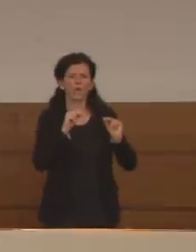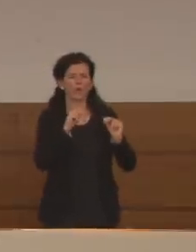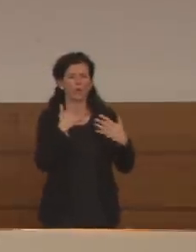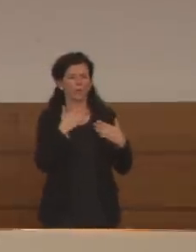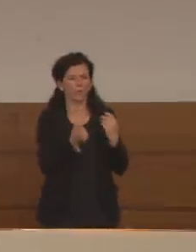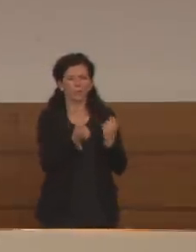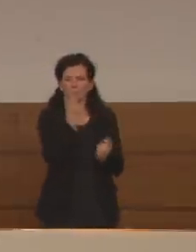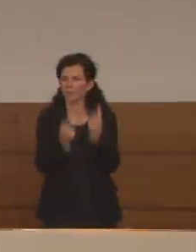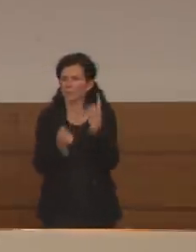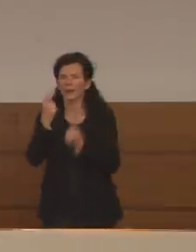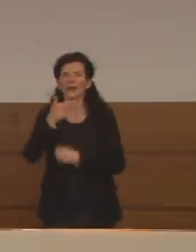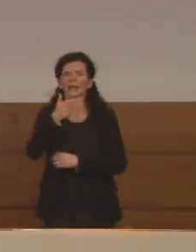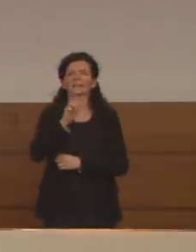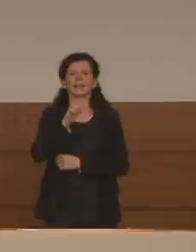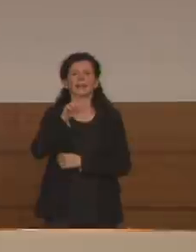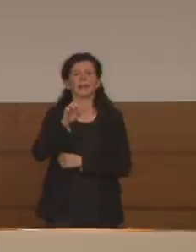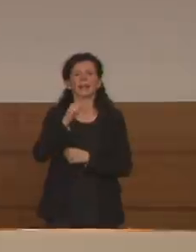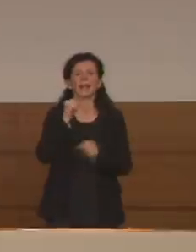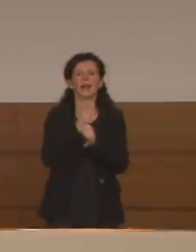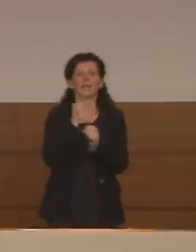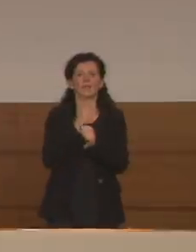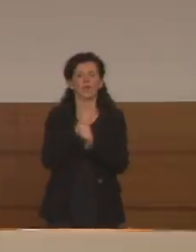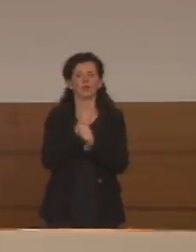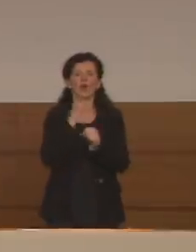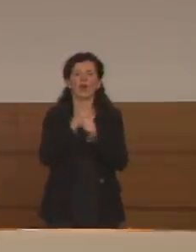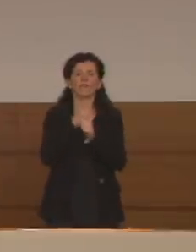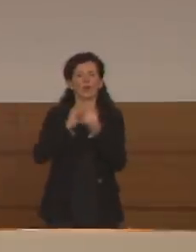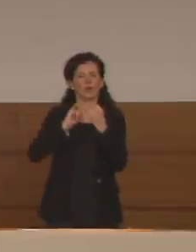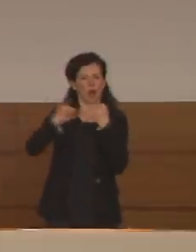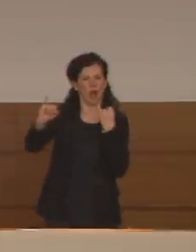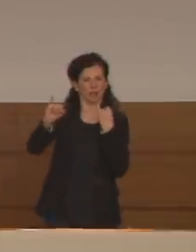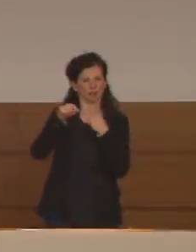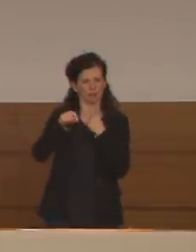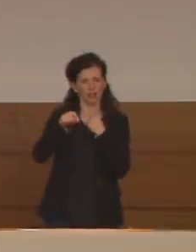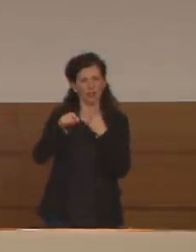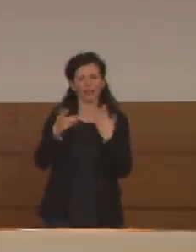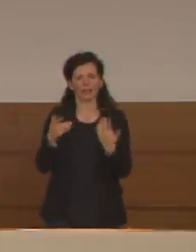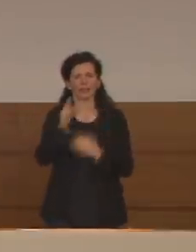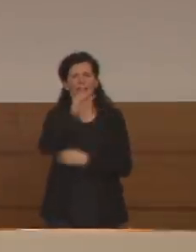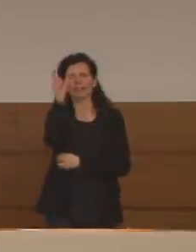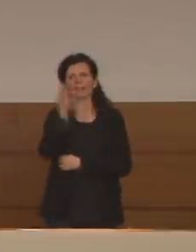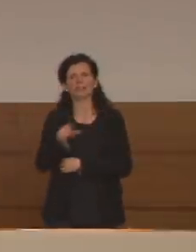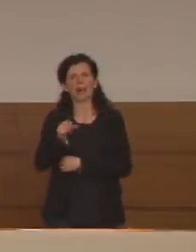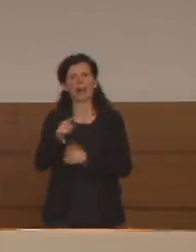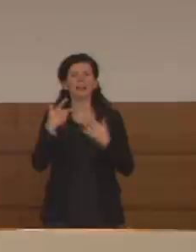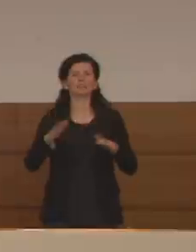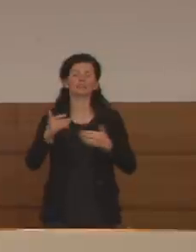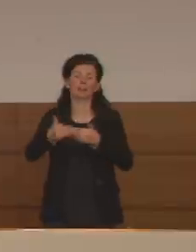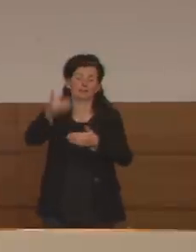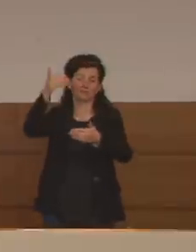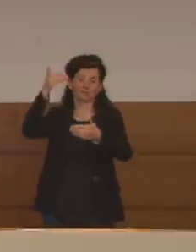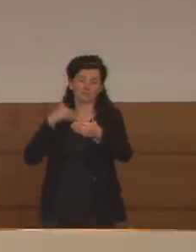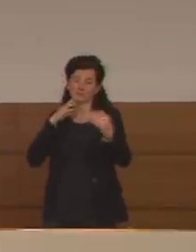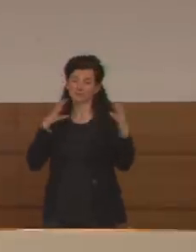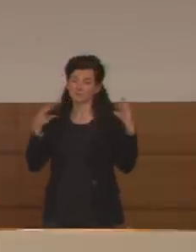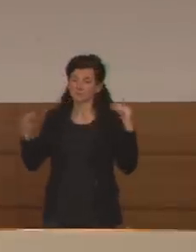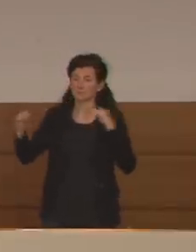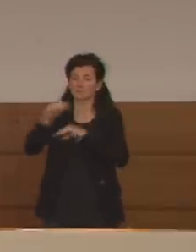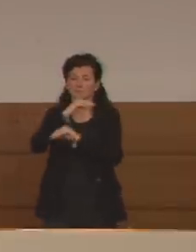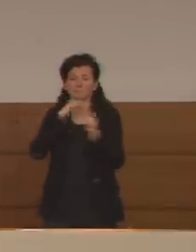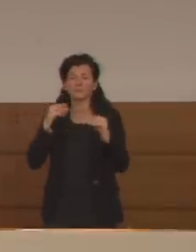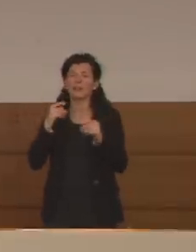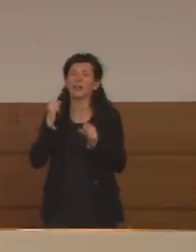ciò che dire noi in italia non ne parlavamo dei tempi come si dice a roma che cammina